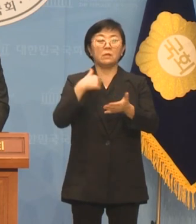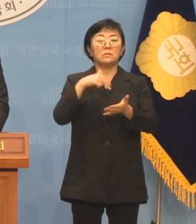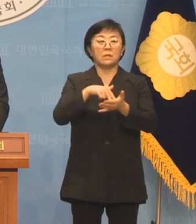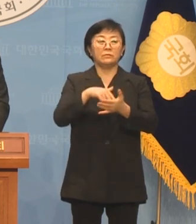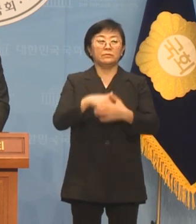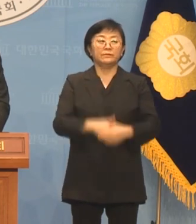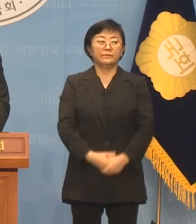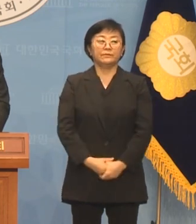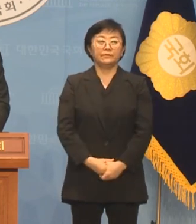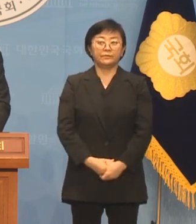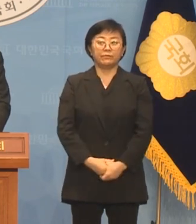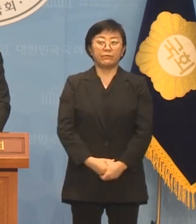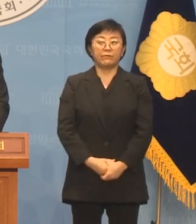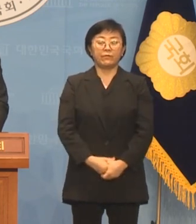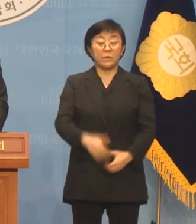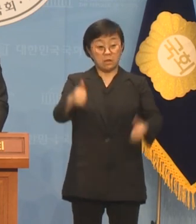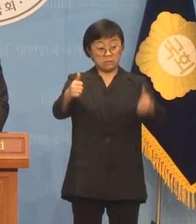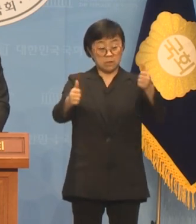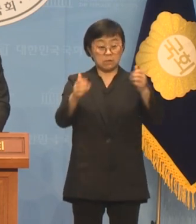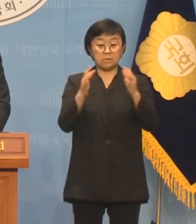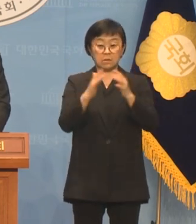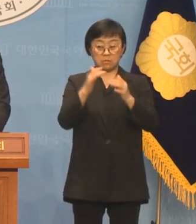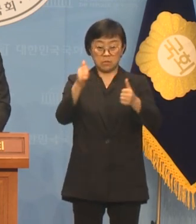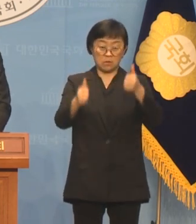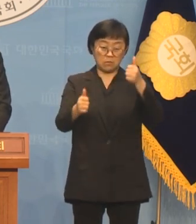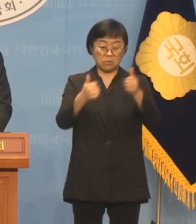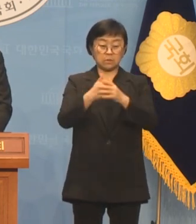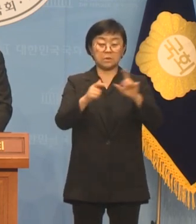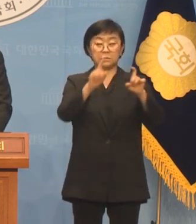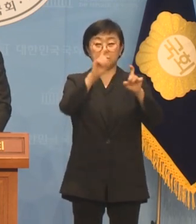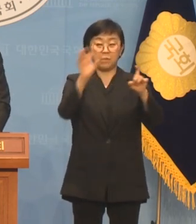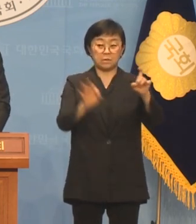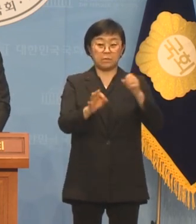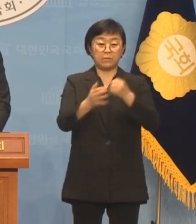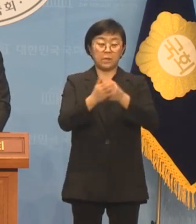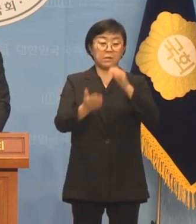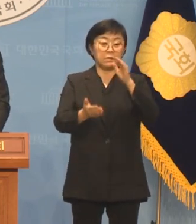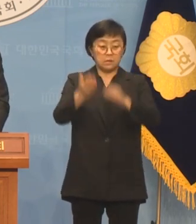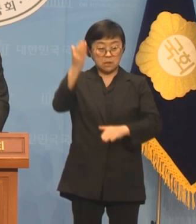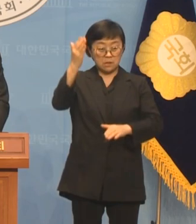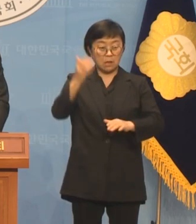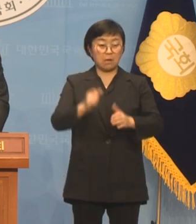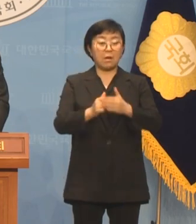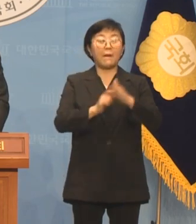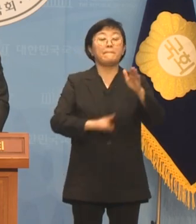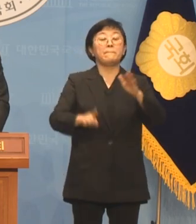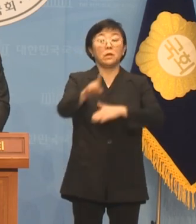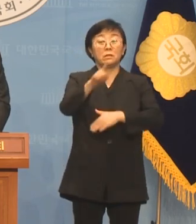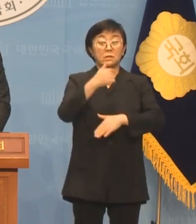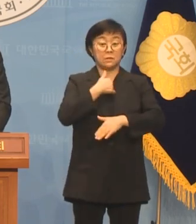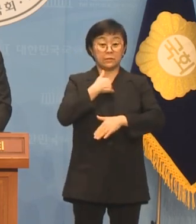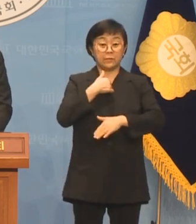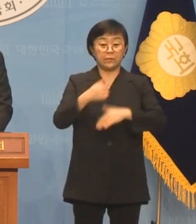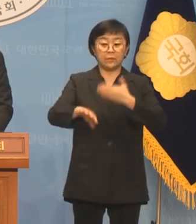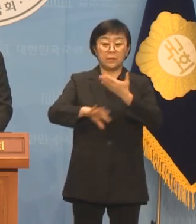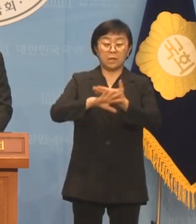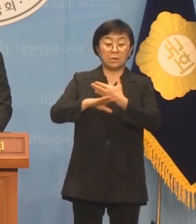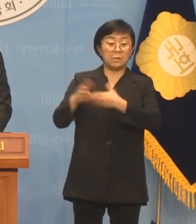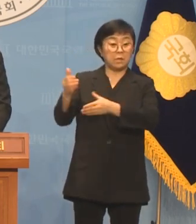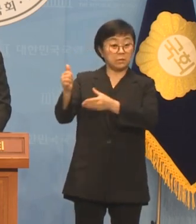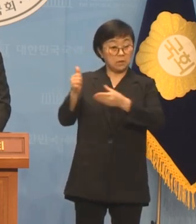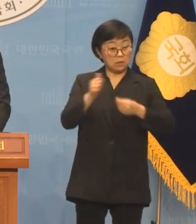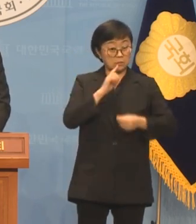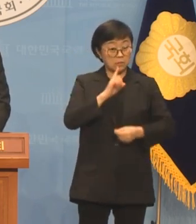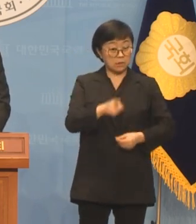봅니다. 본선거 가상대결에서 10% 이상 이기는 후보를 제외하고 타지에서 누구를